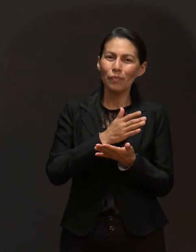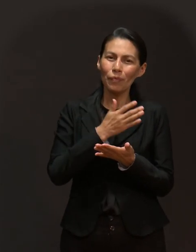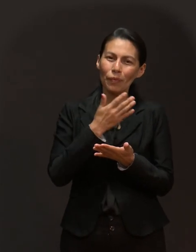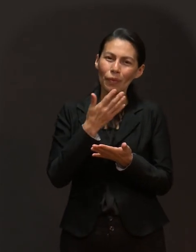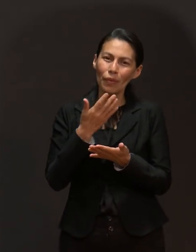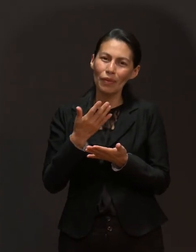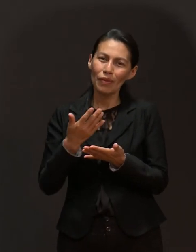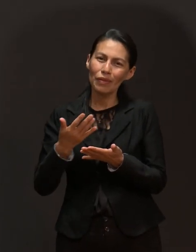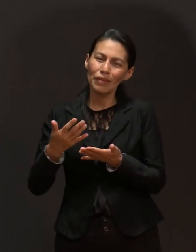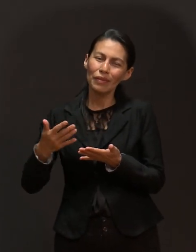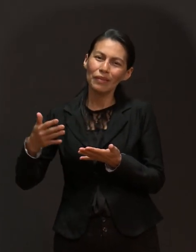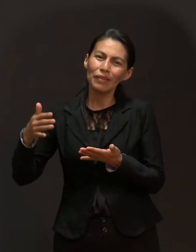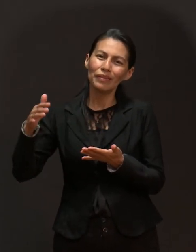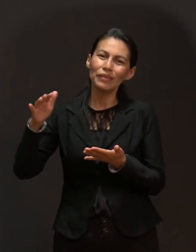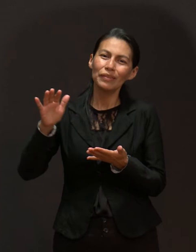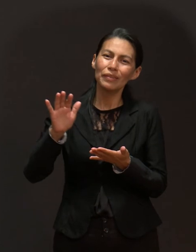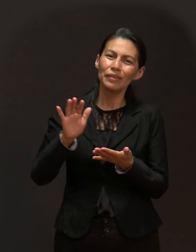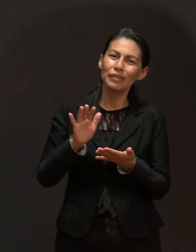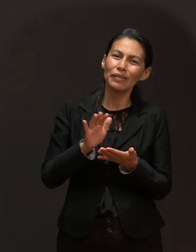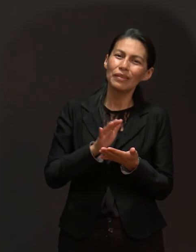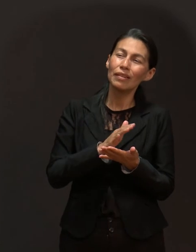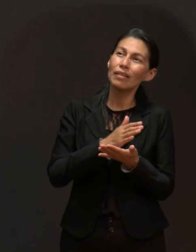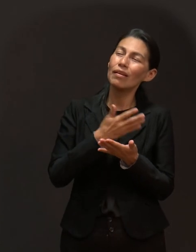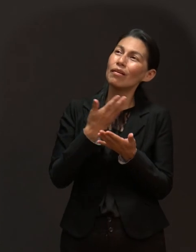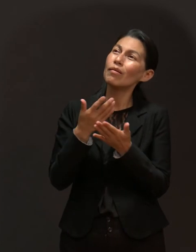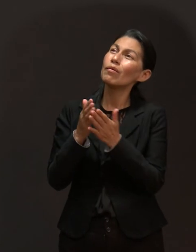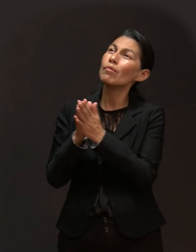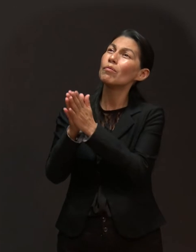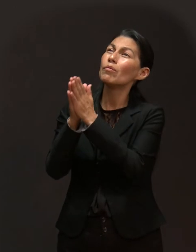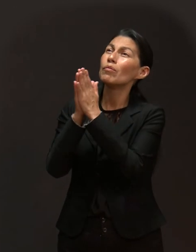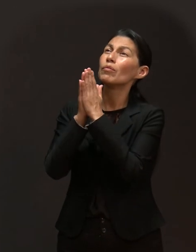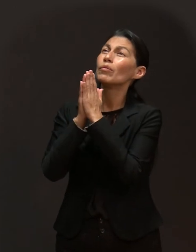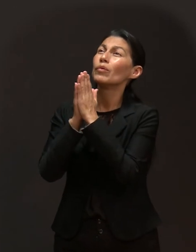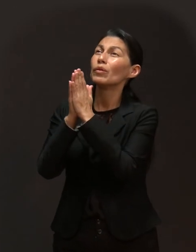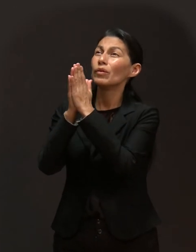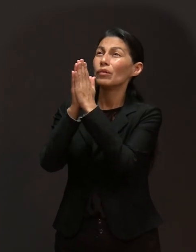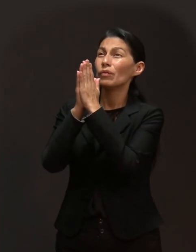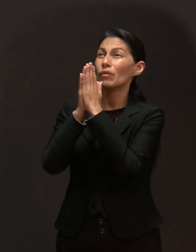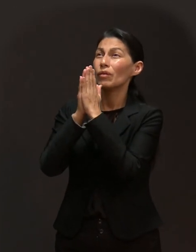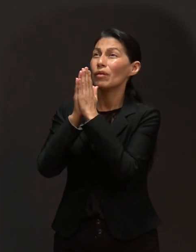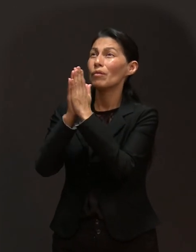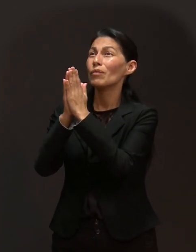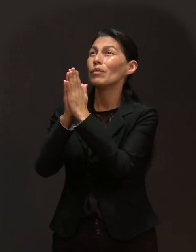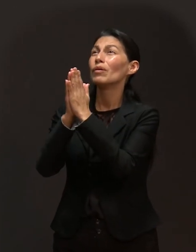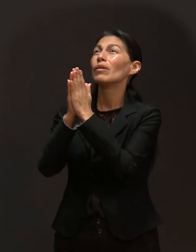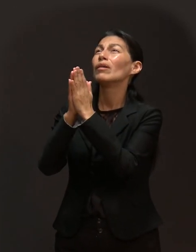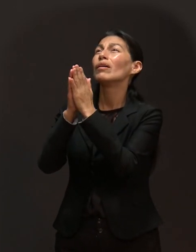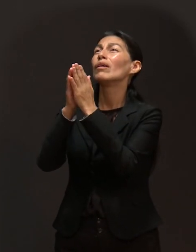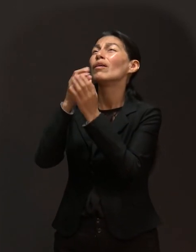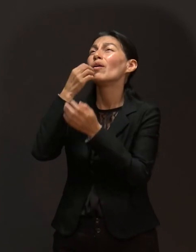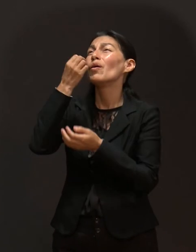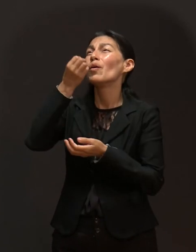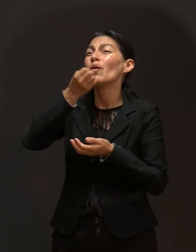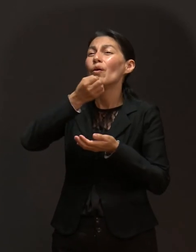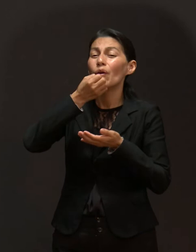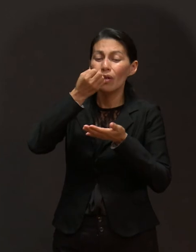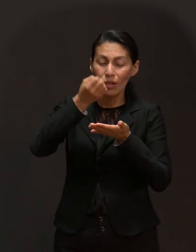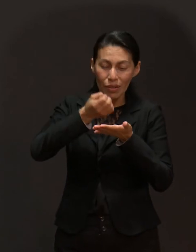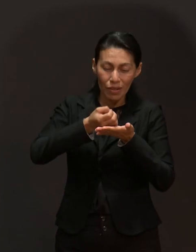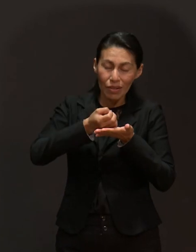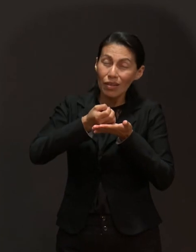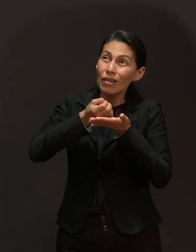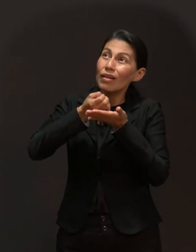Ruego escucha mi oración Dime a tu